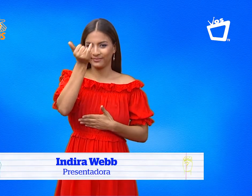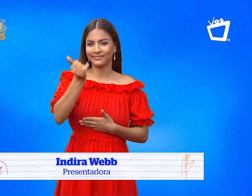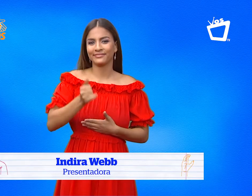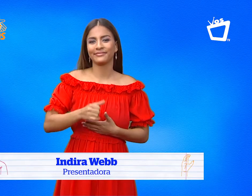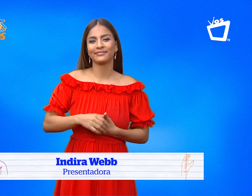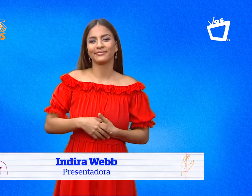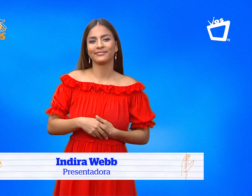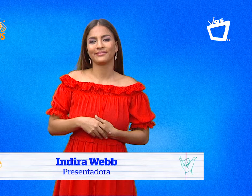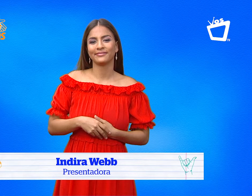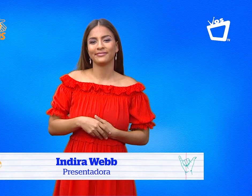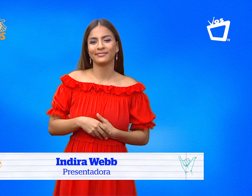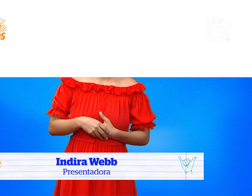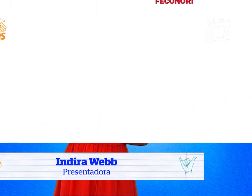mi seña es esta